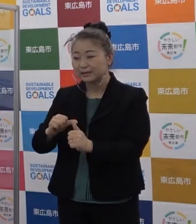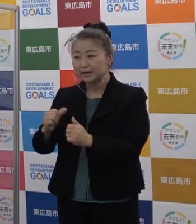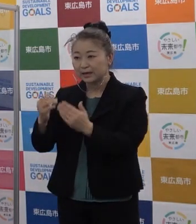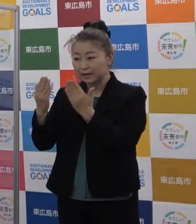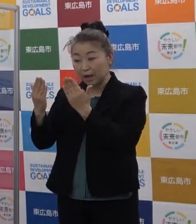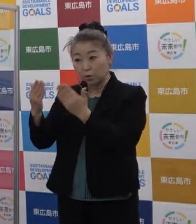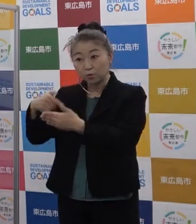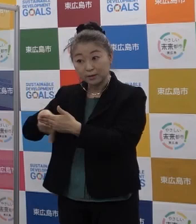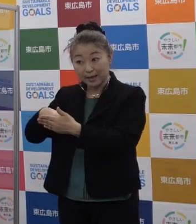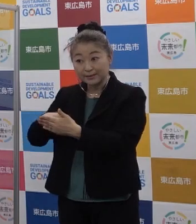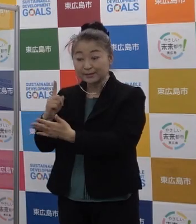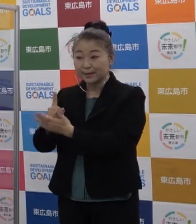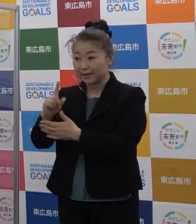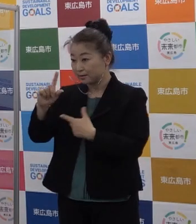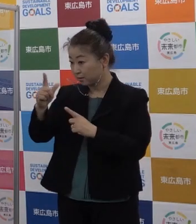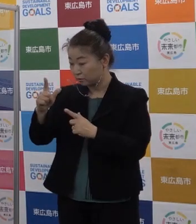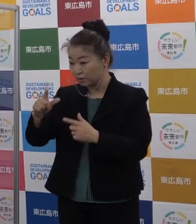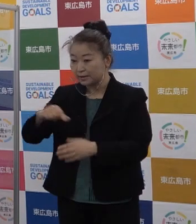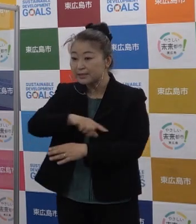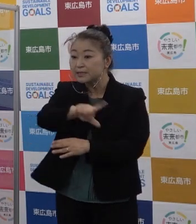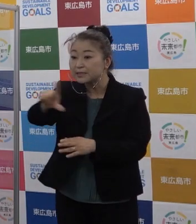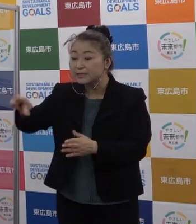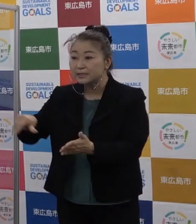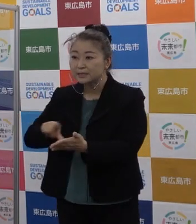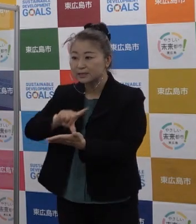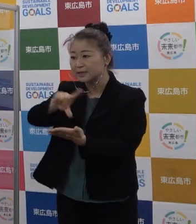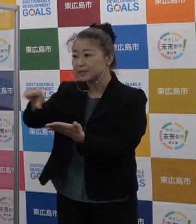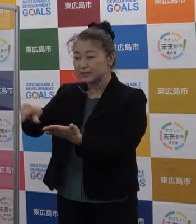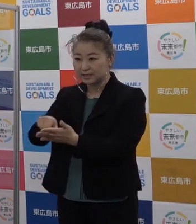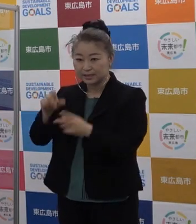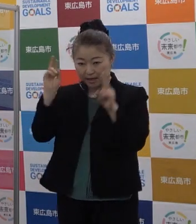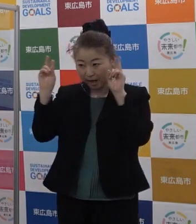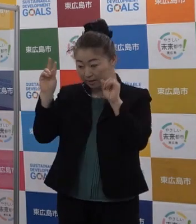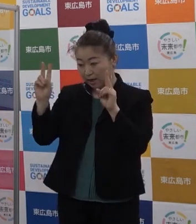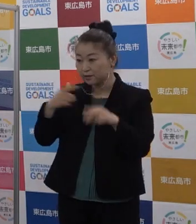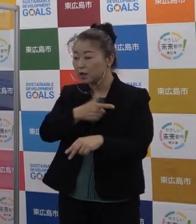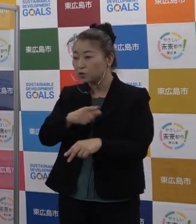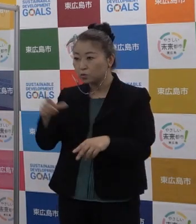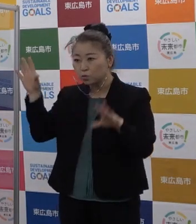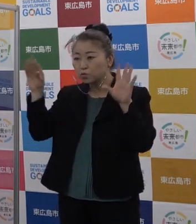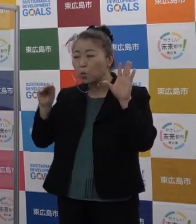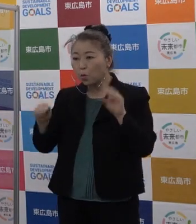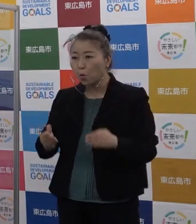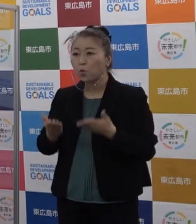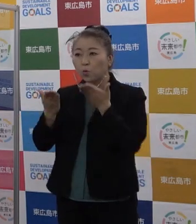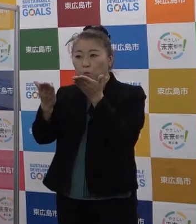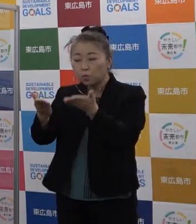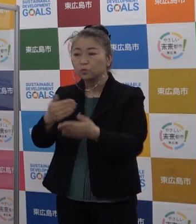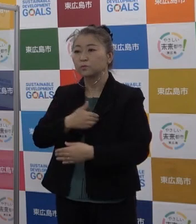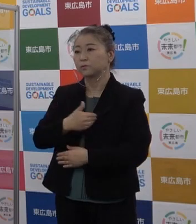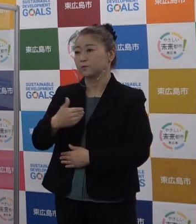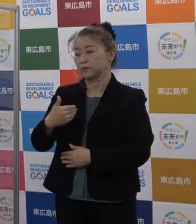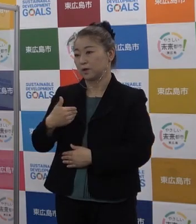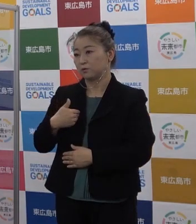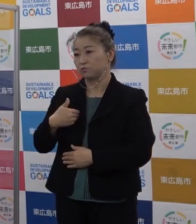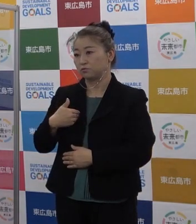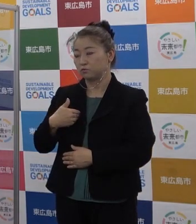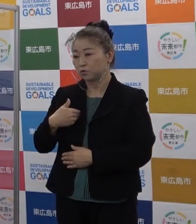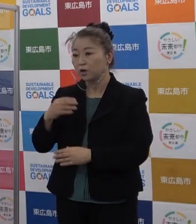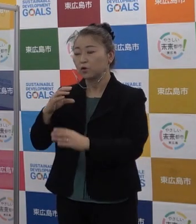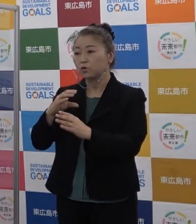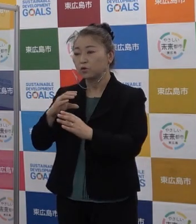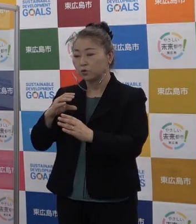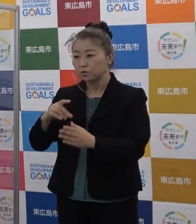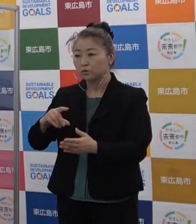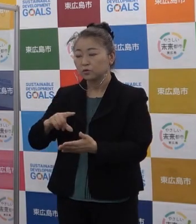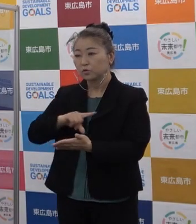だけでなく、その周辺地域や企業情報なども含めた情報を、提供するというならば、コミュニティサイトという